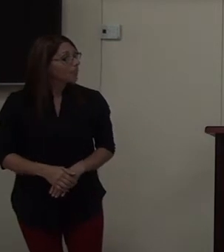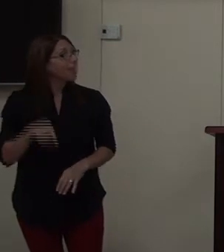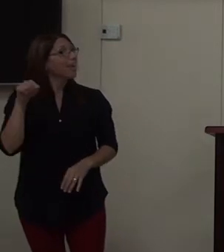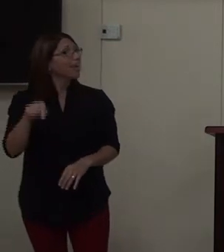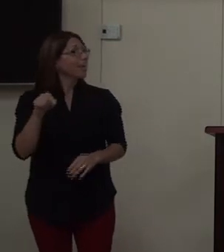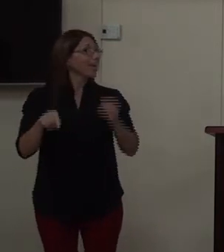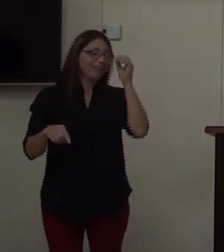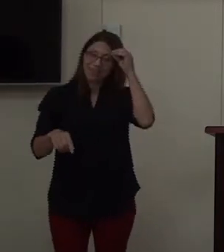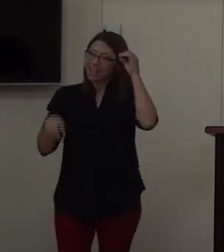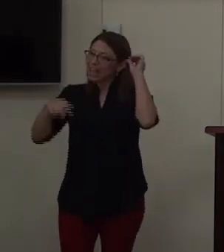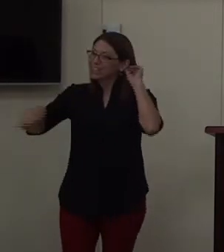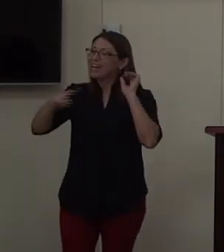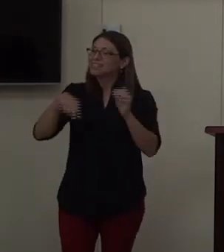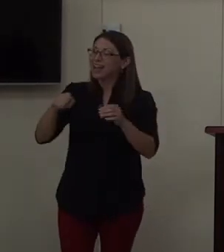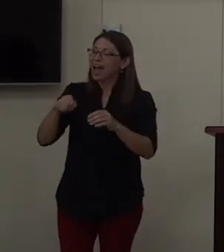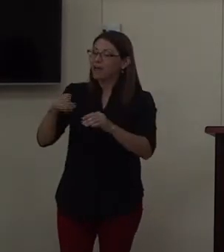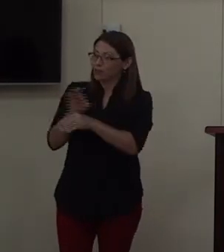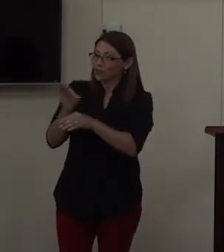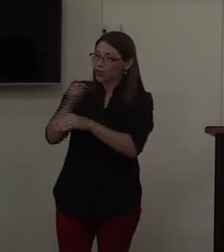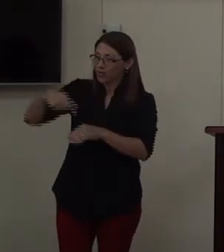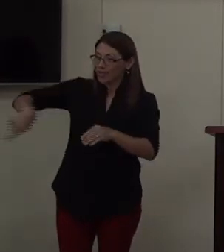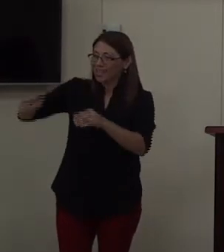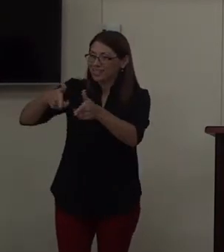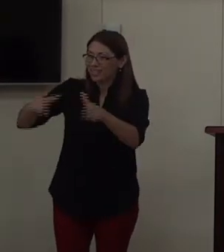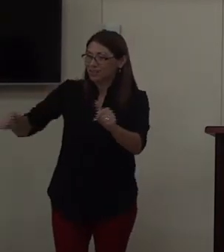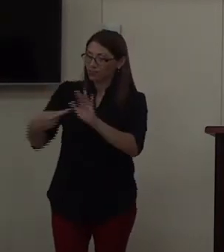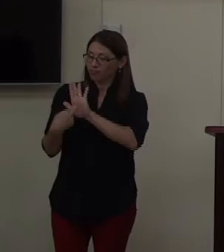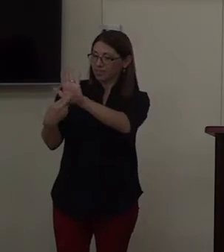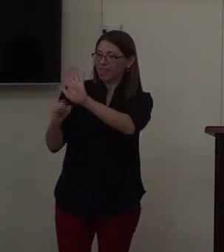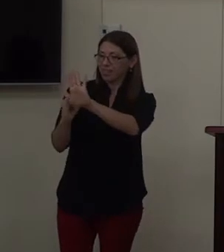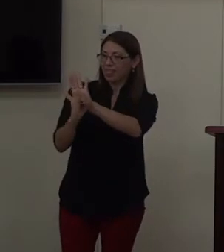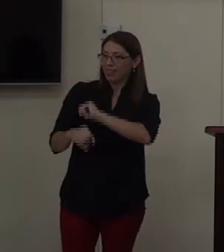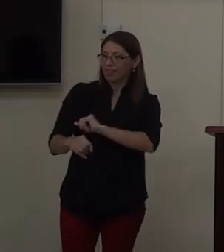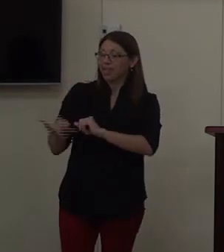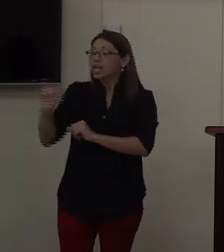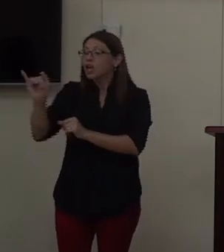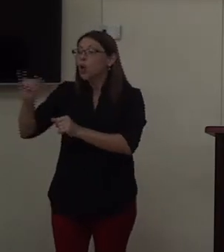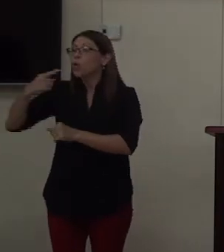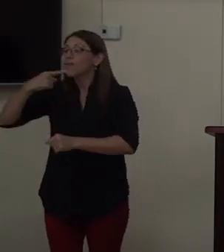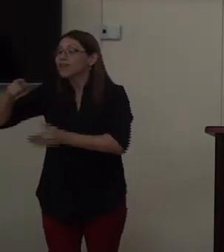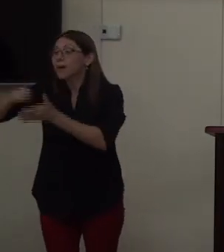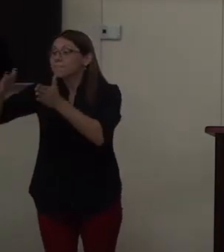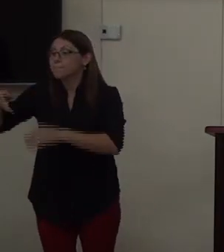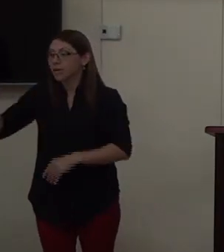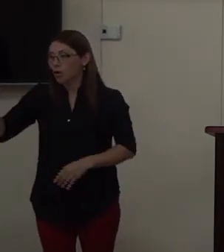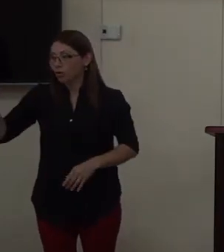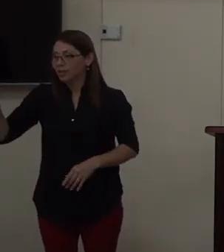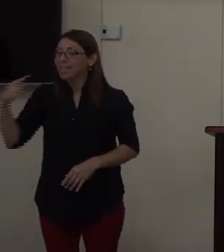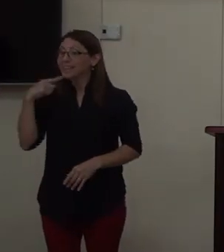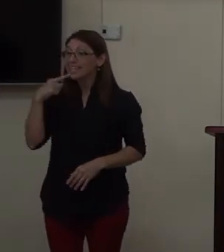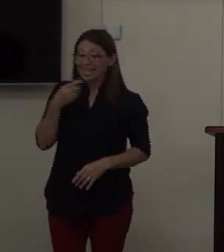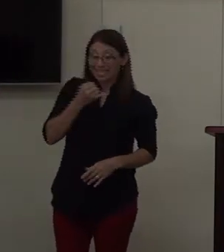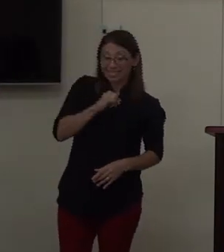de las lenguas postvernaculares, representar la identidad. Y en este sentido, de hacerlo afirma Pivot, que se diga algo en la lengua es